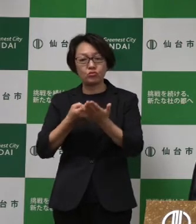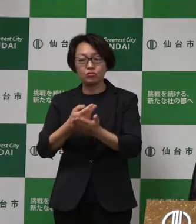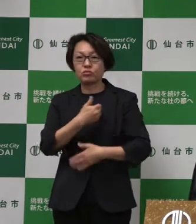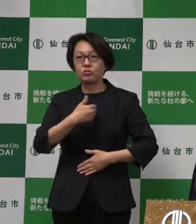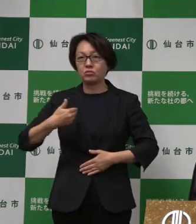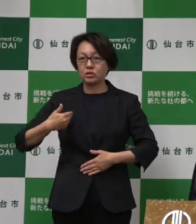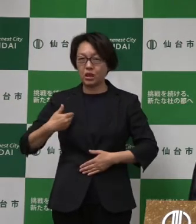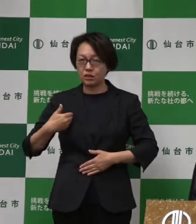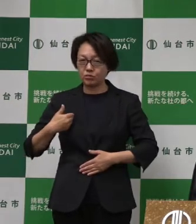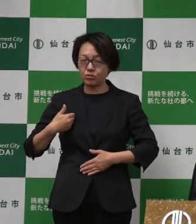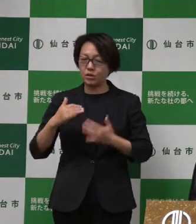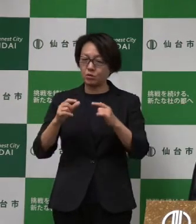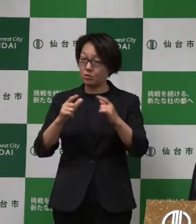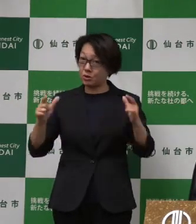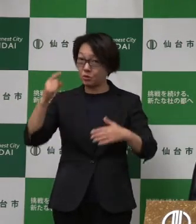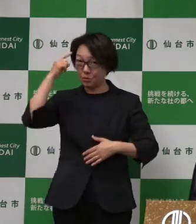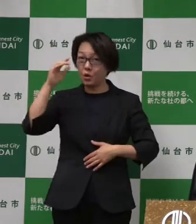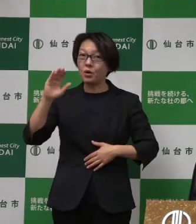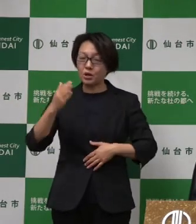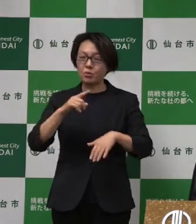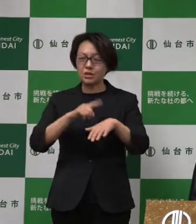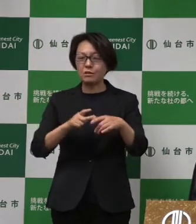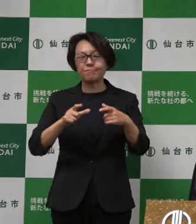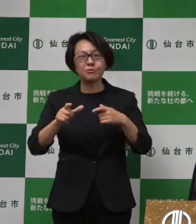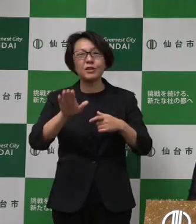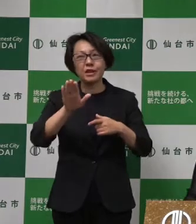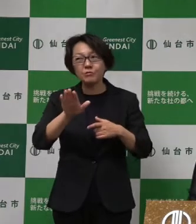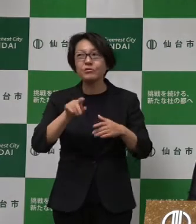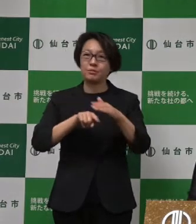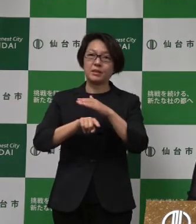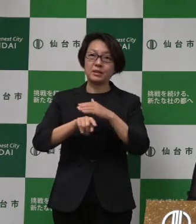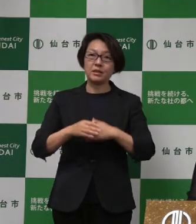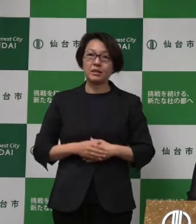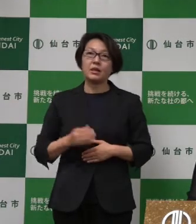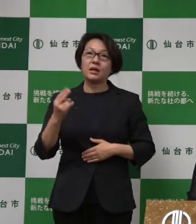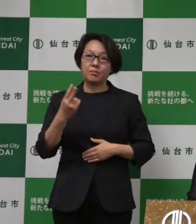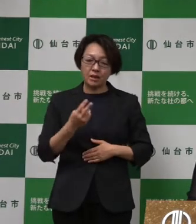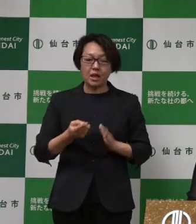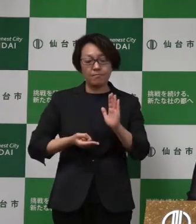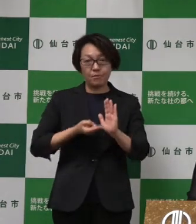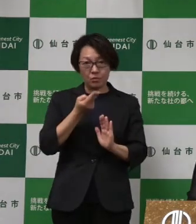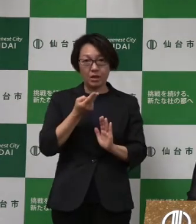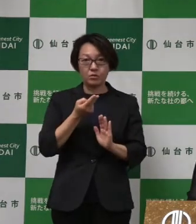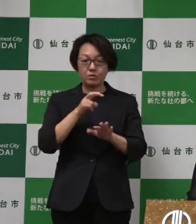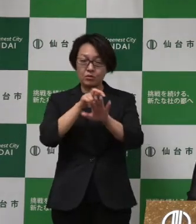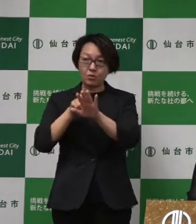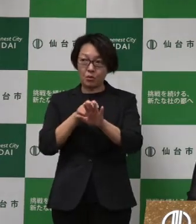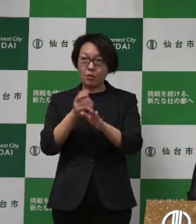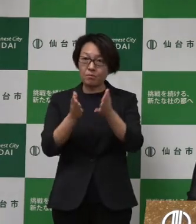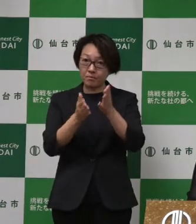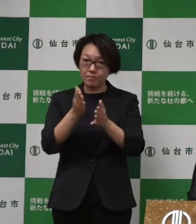ってきているんだと思いますが、ただ少しタイムラグがあるのが事実です。また 療養施設につきましては随